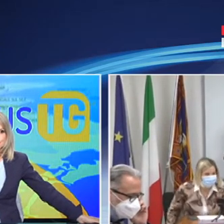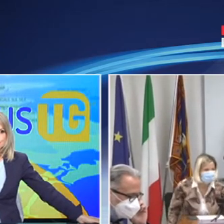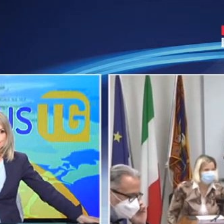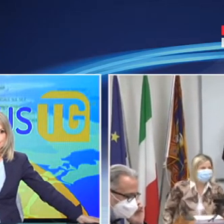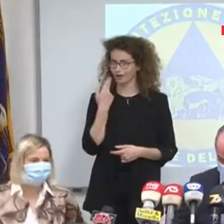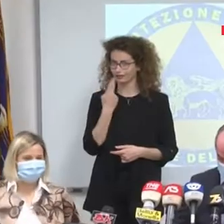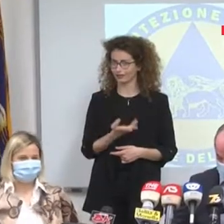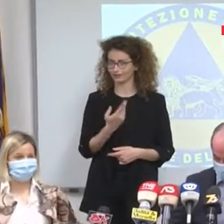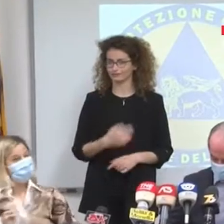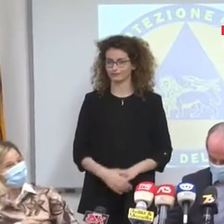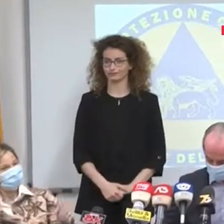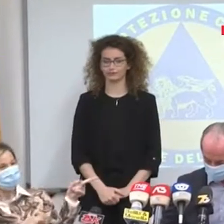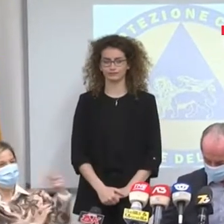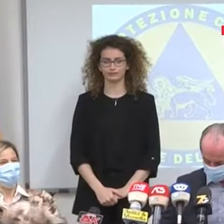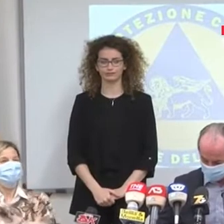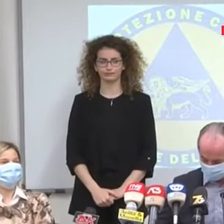Guarda.